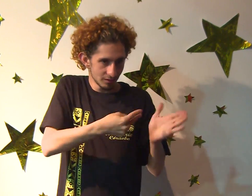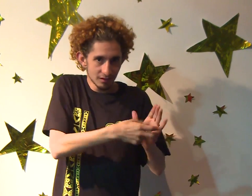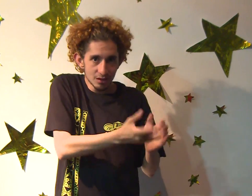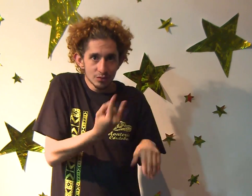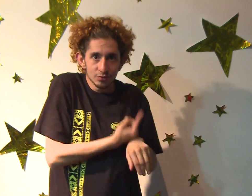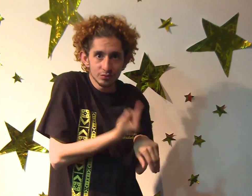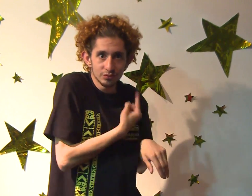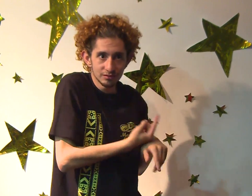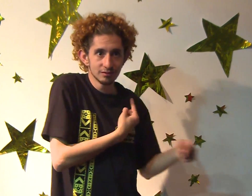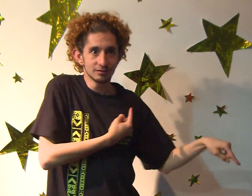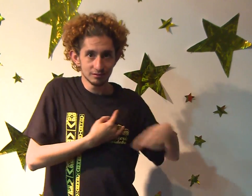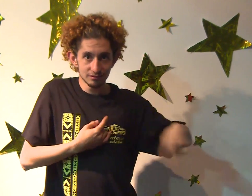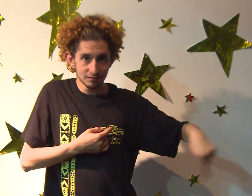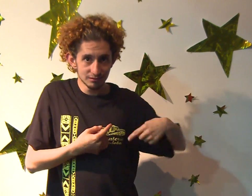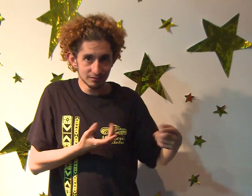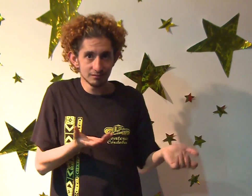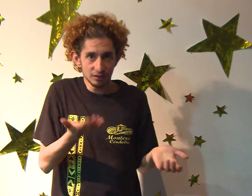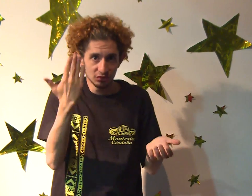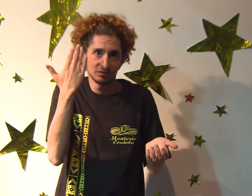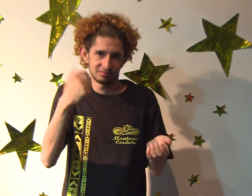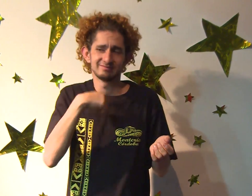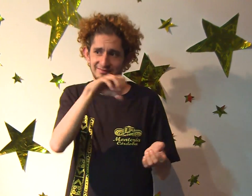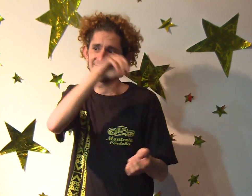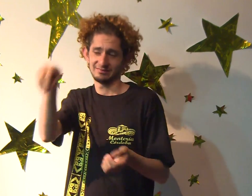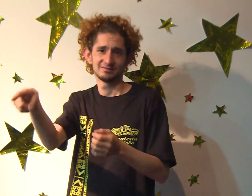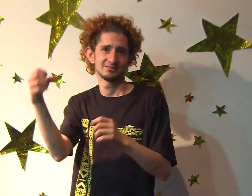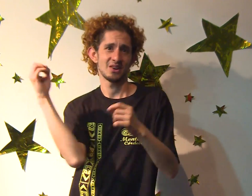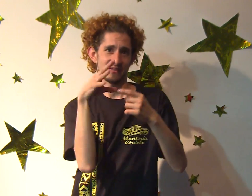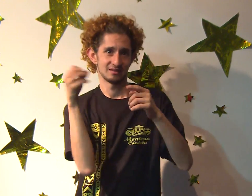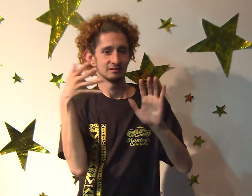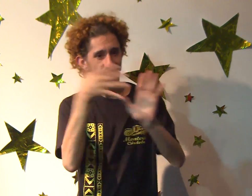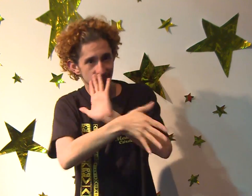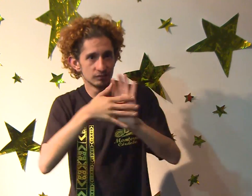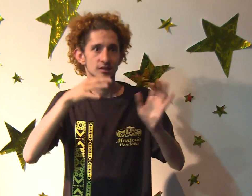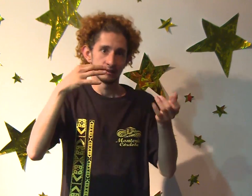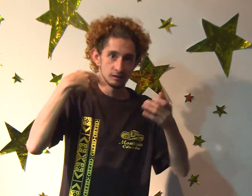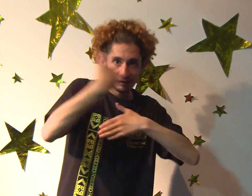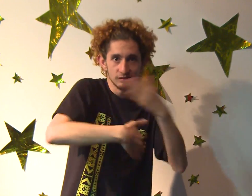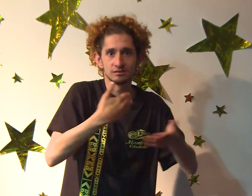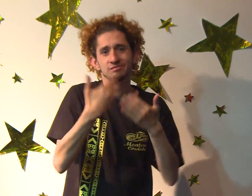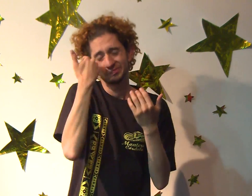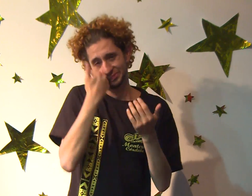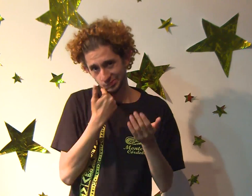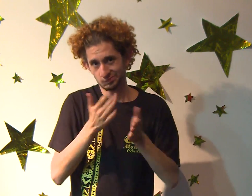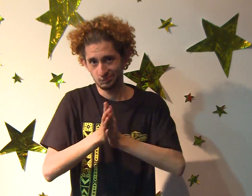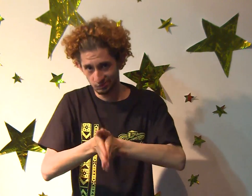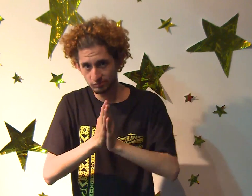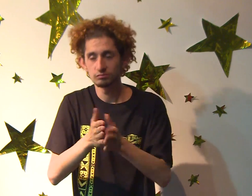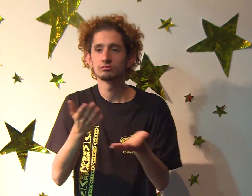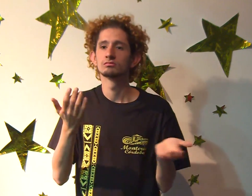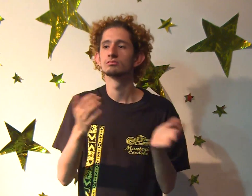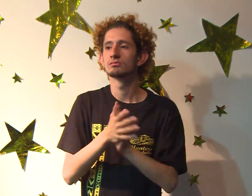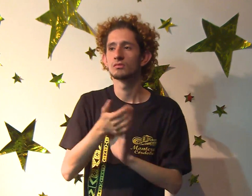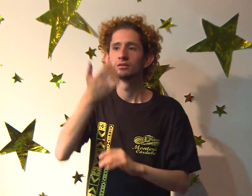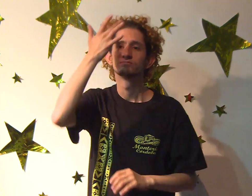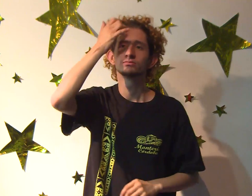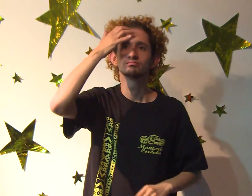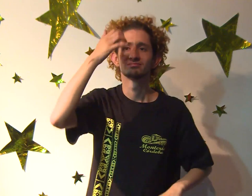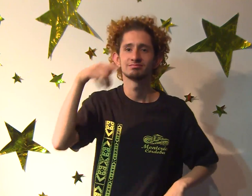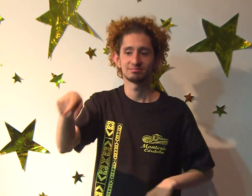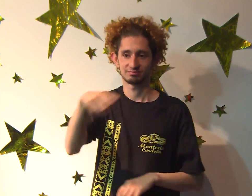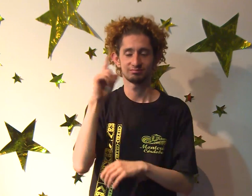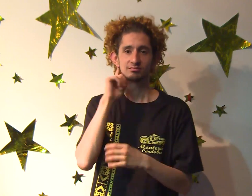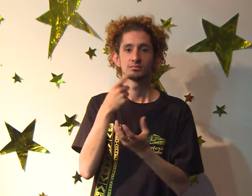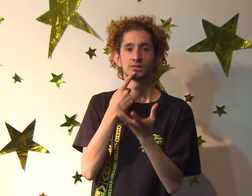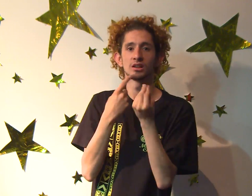aspecto podemos anclarnos con estos proyectos tecnológicos, y eso quisiera pedir.